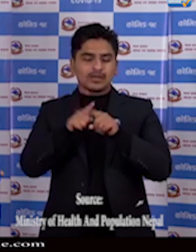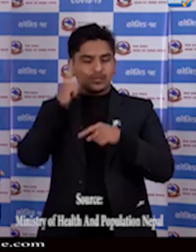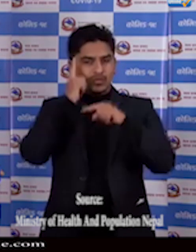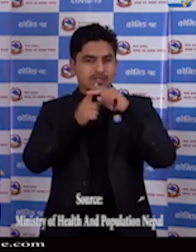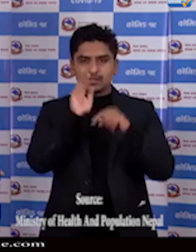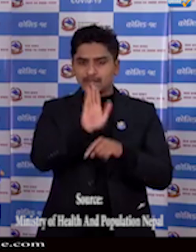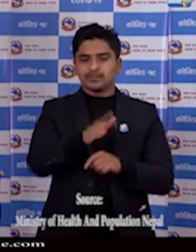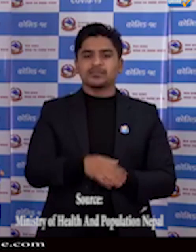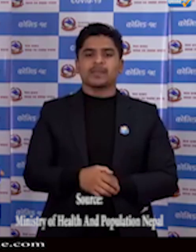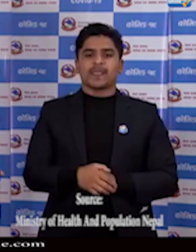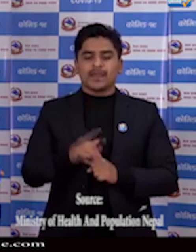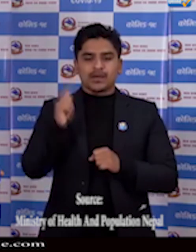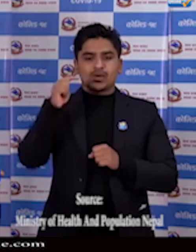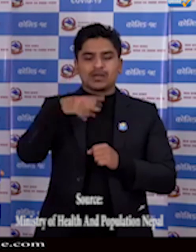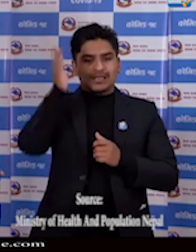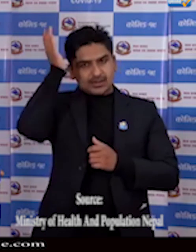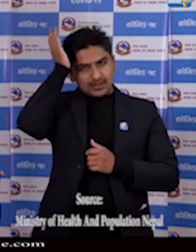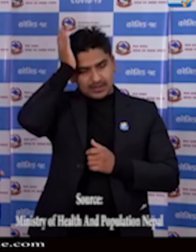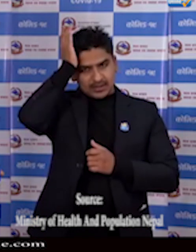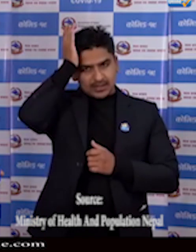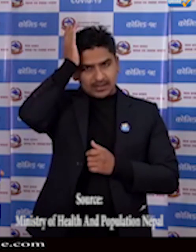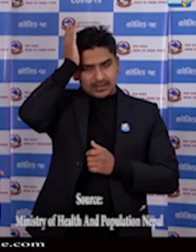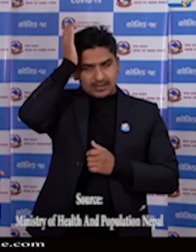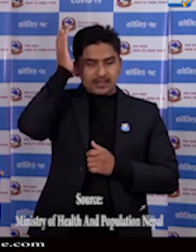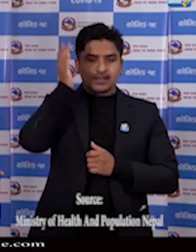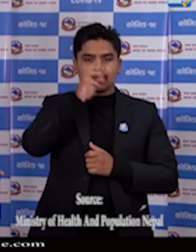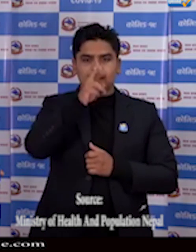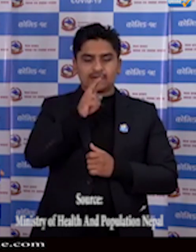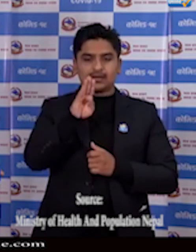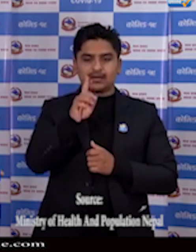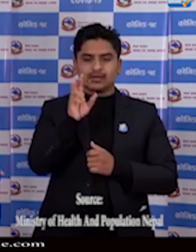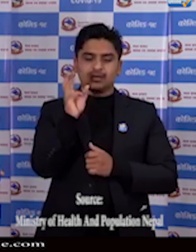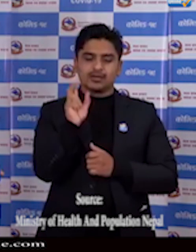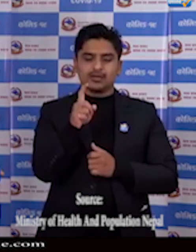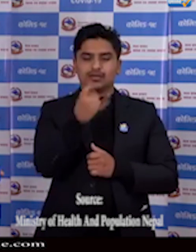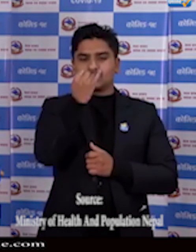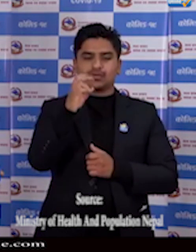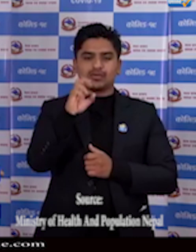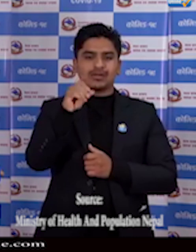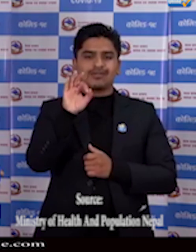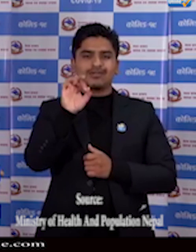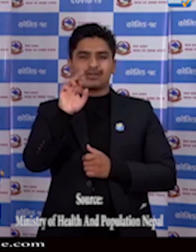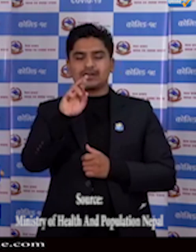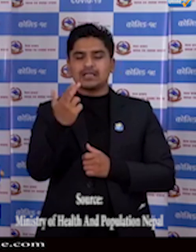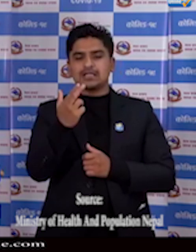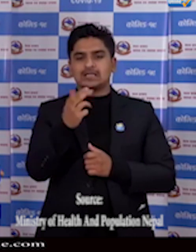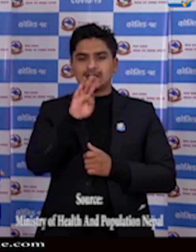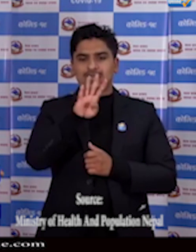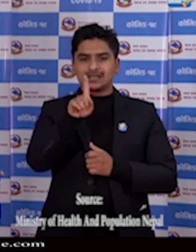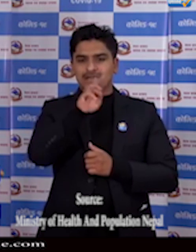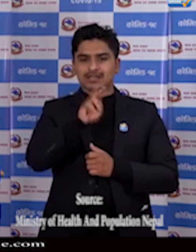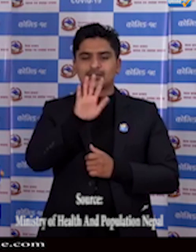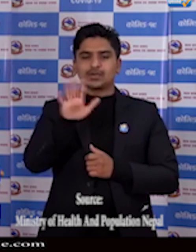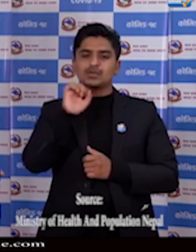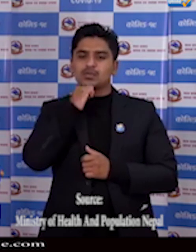छ। त्यसै गरी कैलाली धनगढीका र गोदावरीका क्वारेन्टाइनमा रहेका